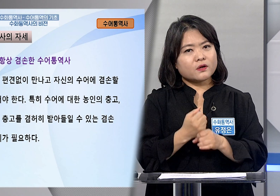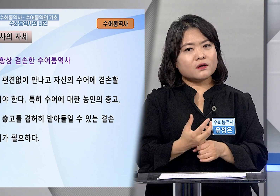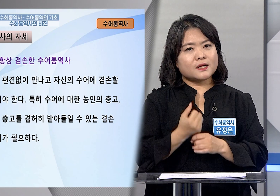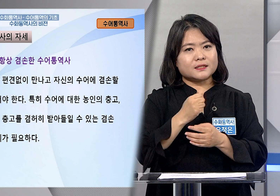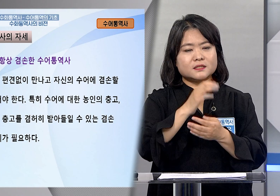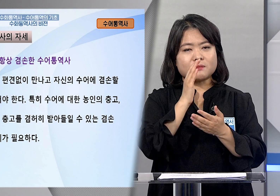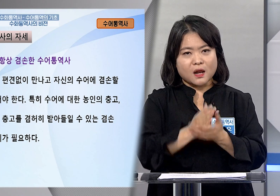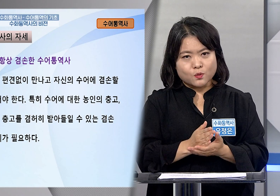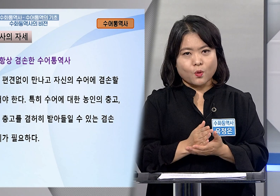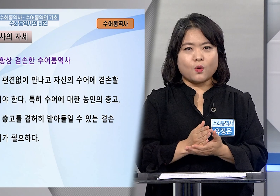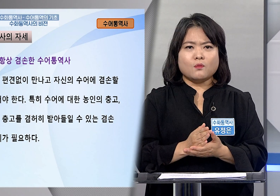편견을 가지지 말고